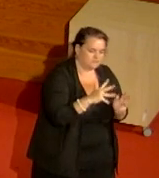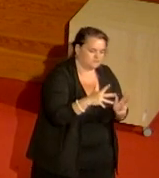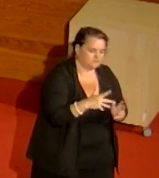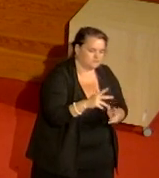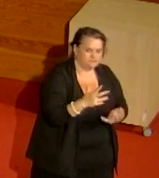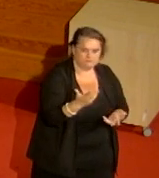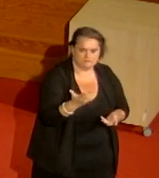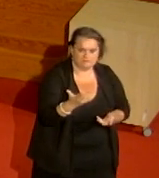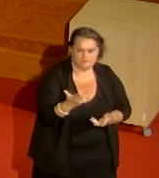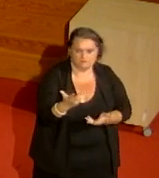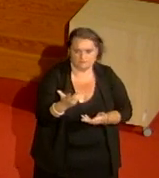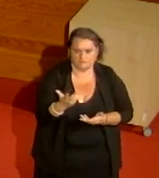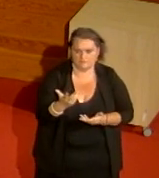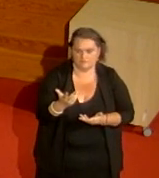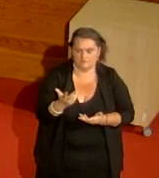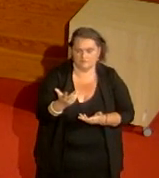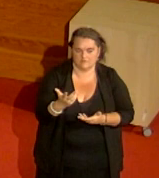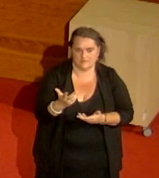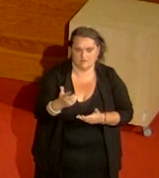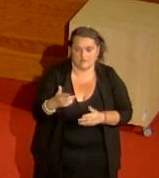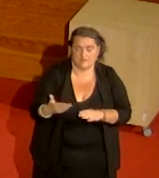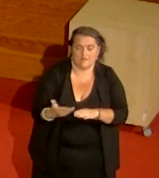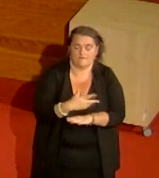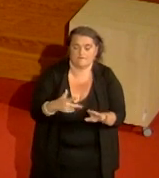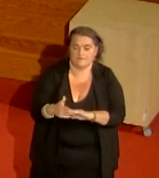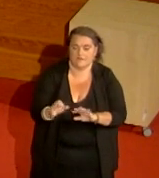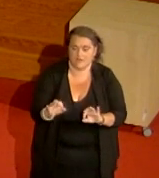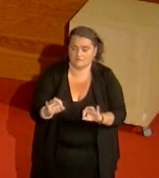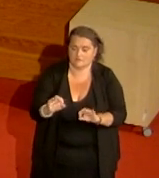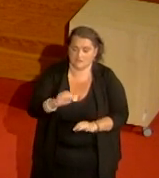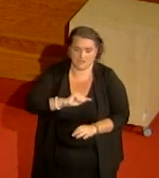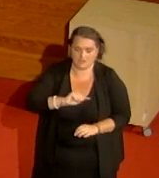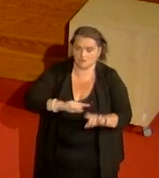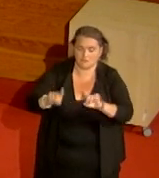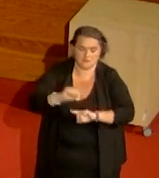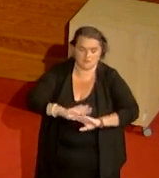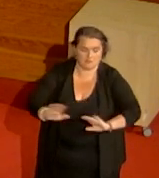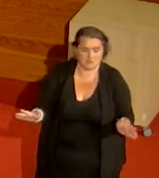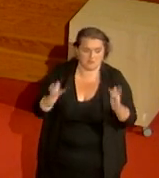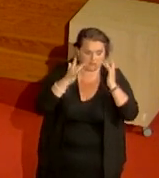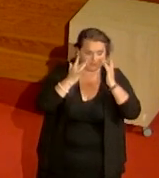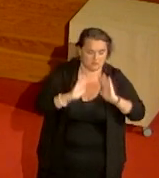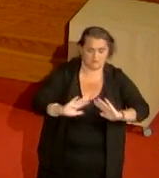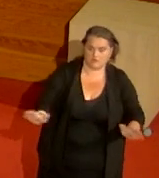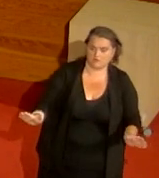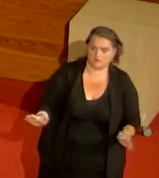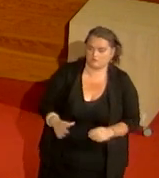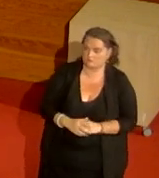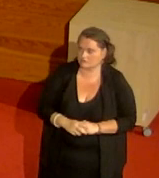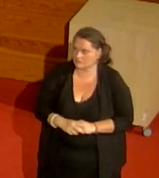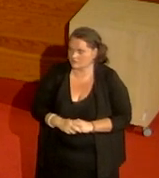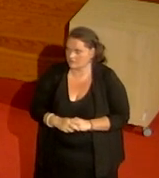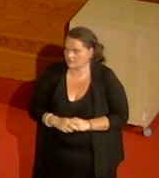siempre con esa razón de evitamos así dilemas éticos o evitamos así entrar en lo que nos perturba enfatizo